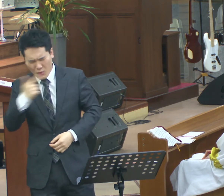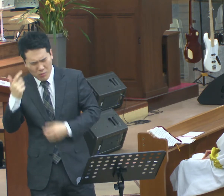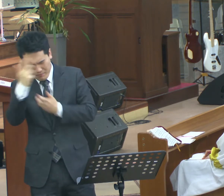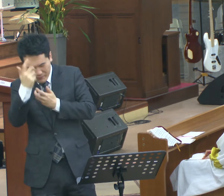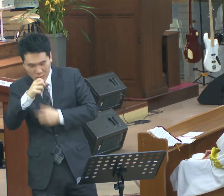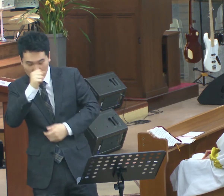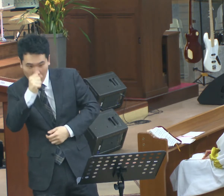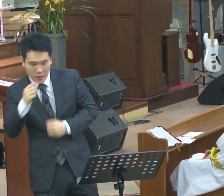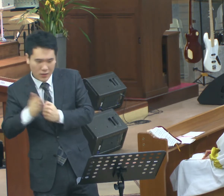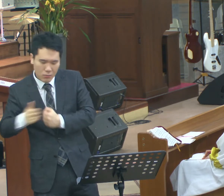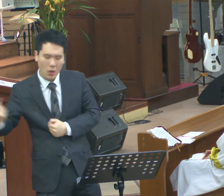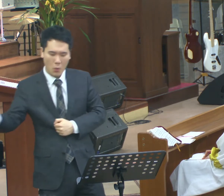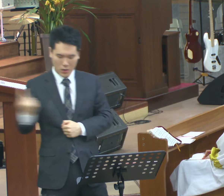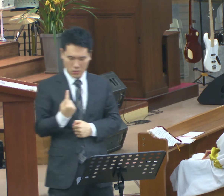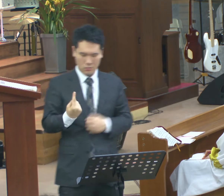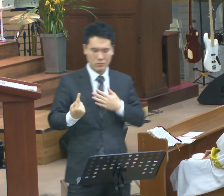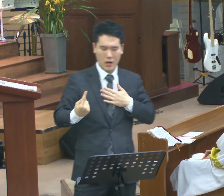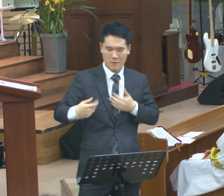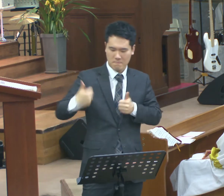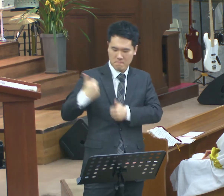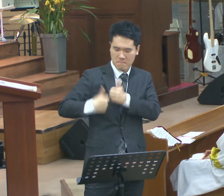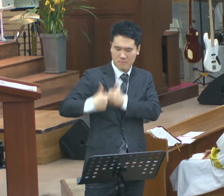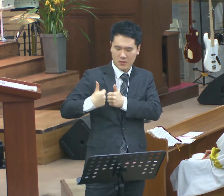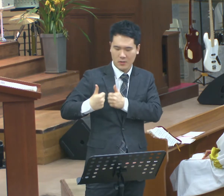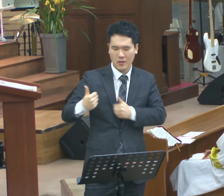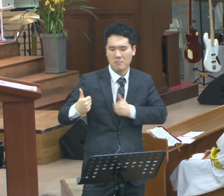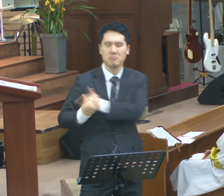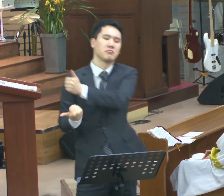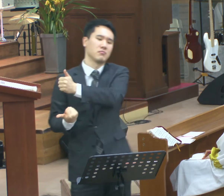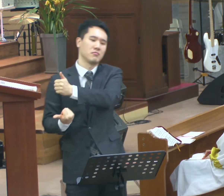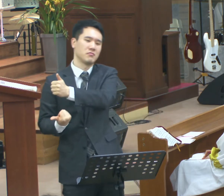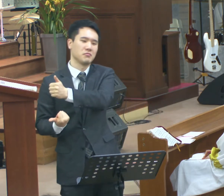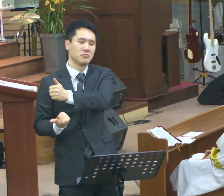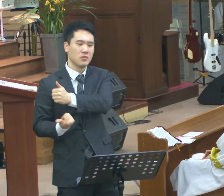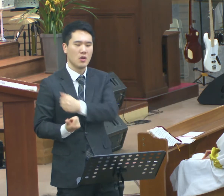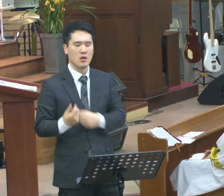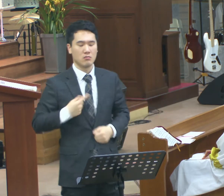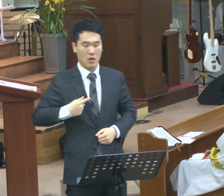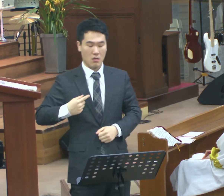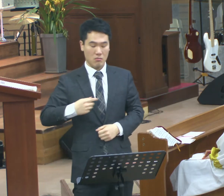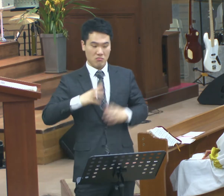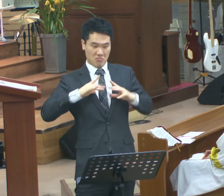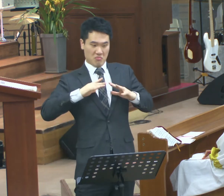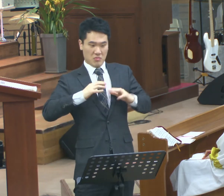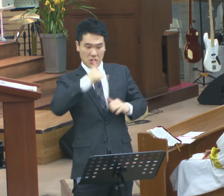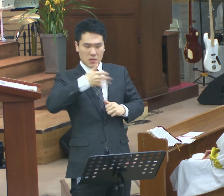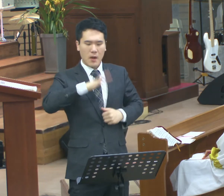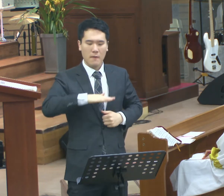자신 있는 그 분야에서 이게 어려워요. 제가 설교할 때 물을 안